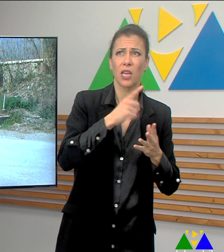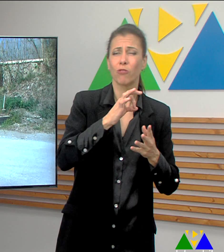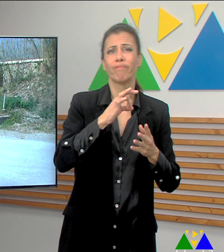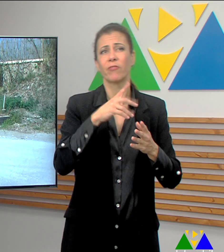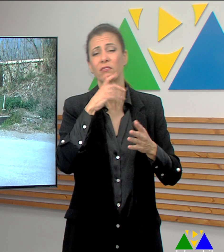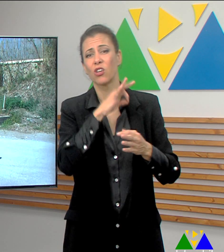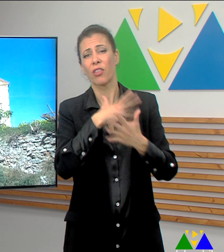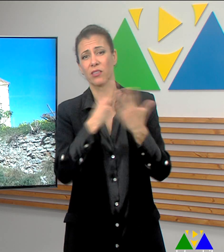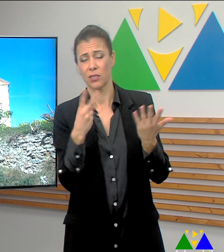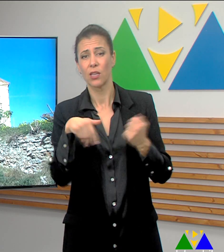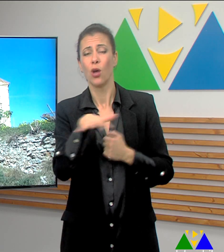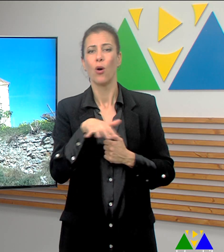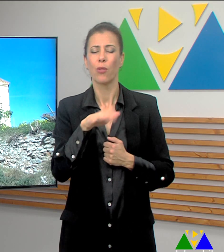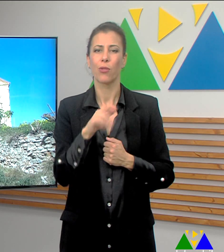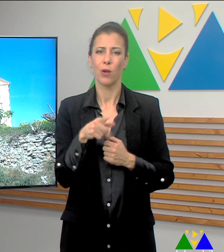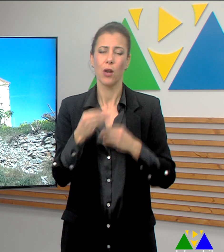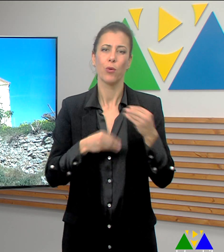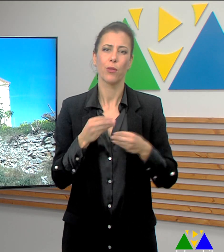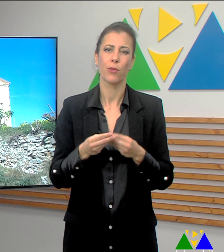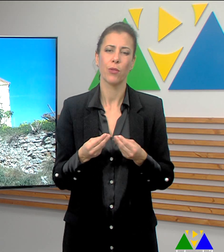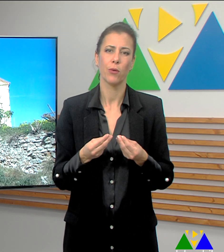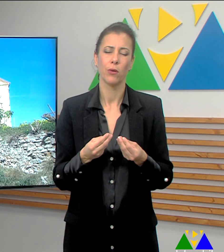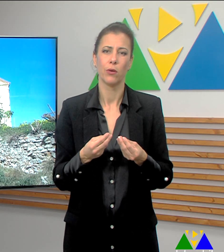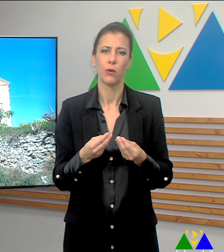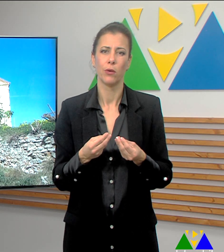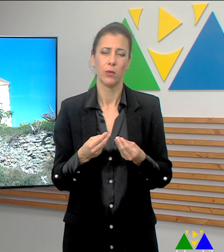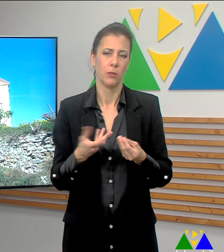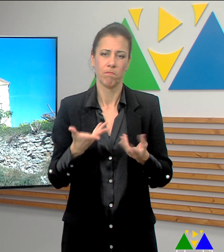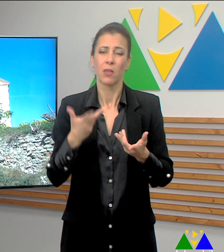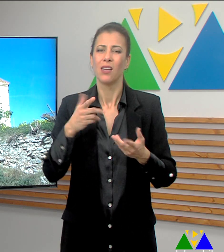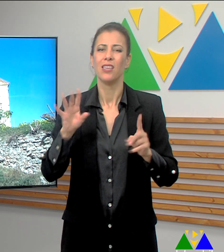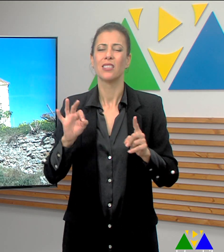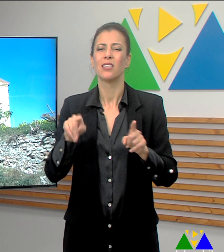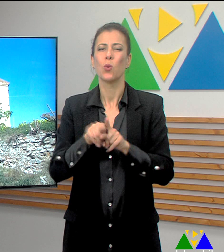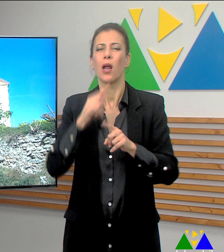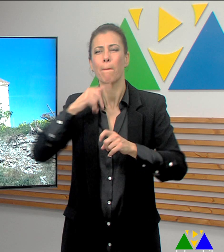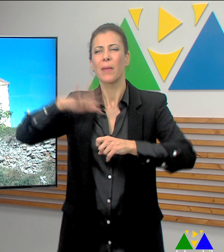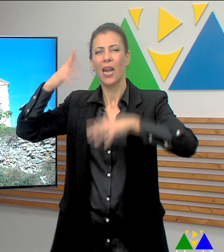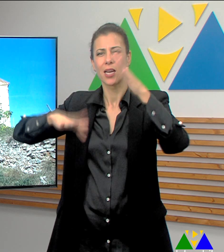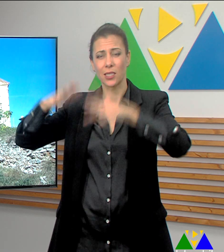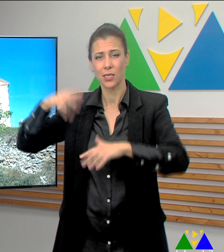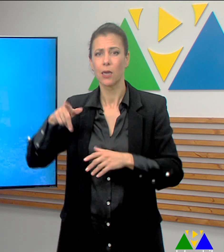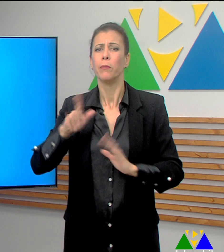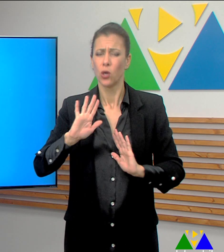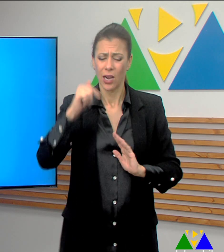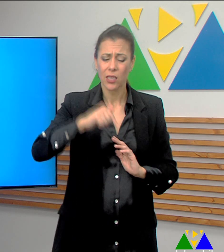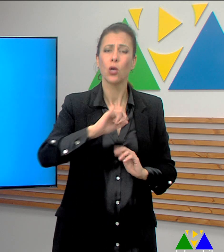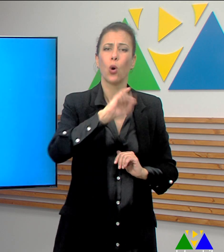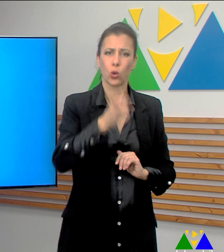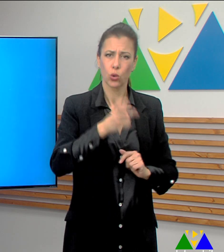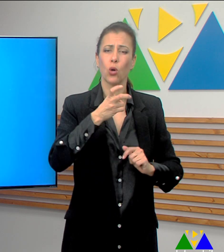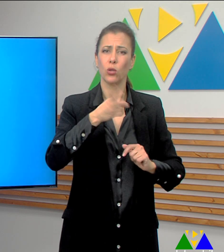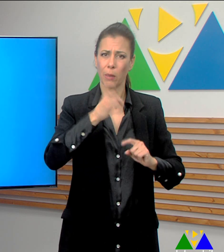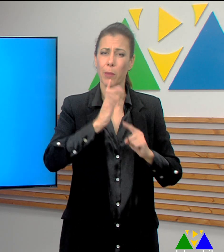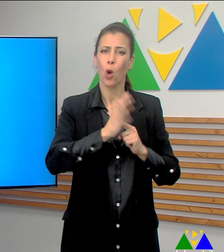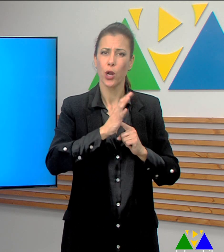en la zona de Mirasierra, ¿no? Y aquí hubo otro molino también, otro molino de